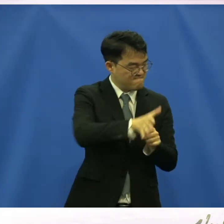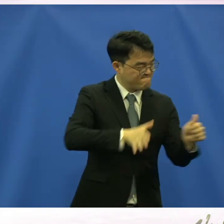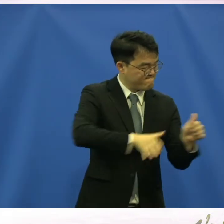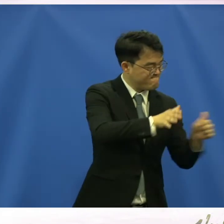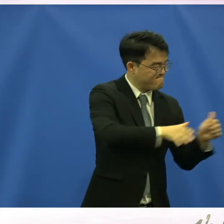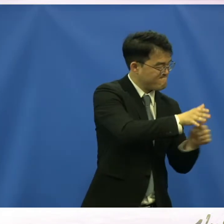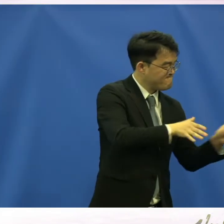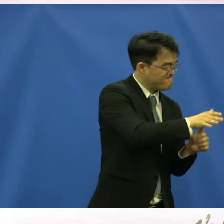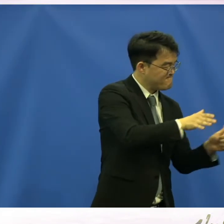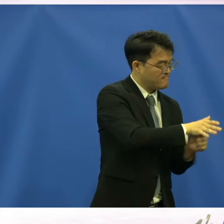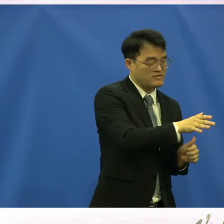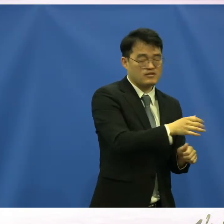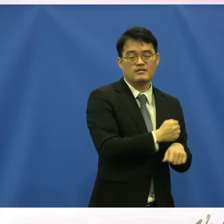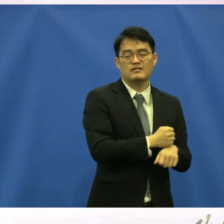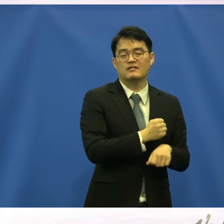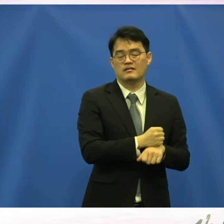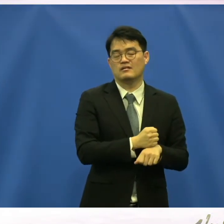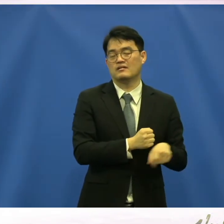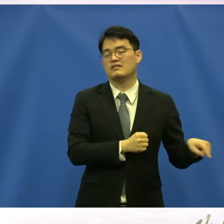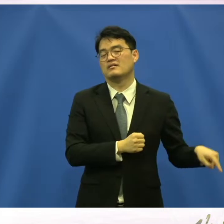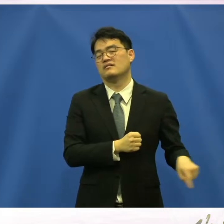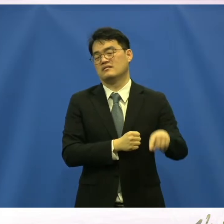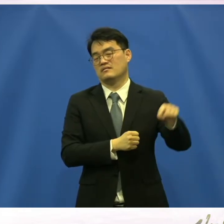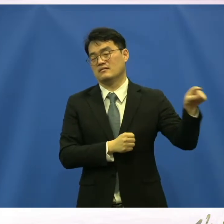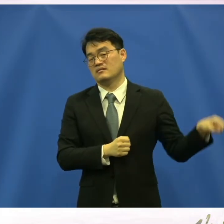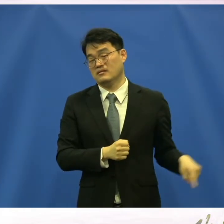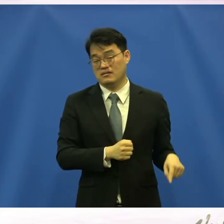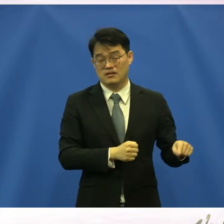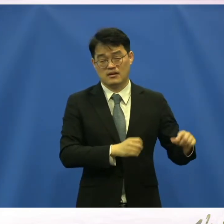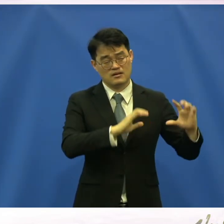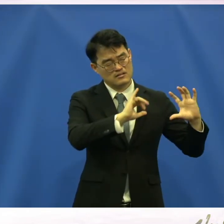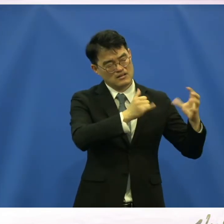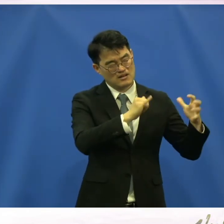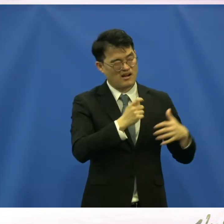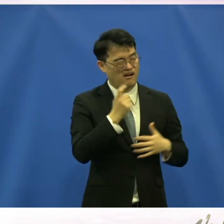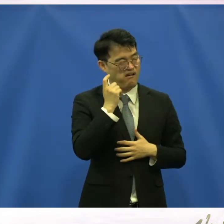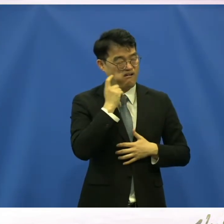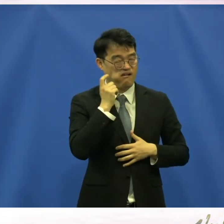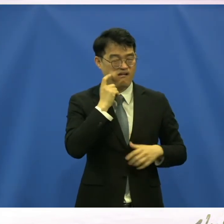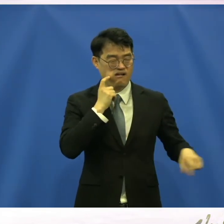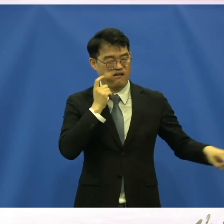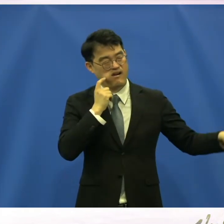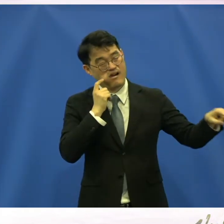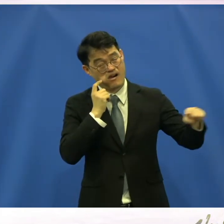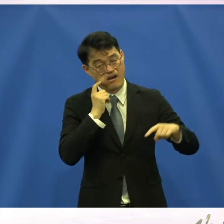이렇게 이 세상에서 만들어 놓은 수많은 거짓된 진리와 가르침들.